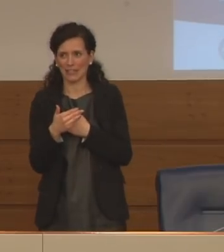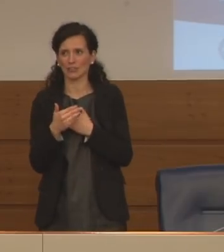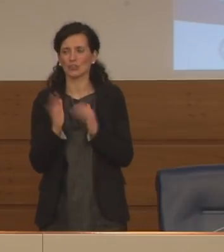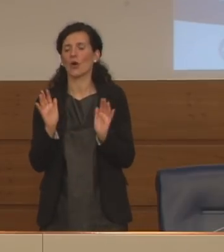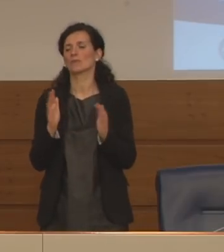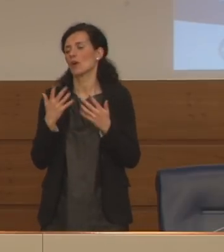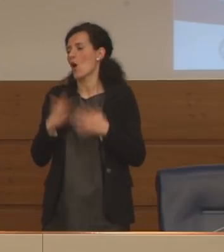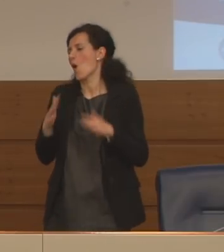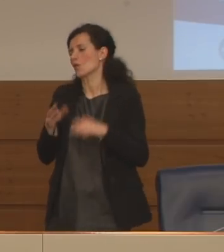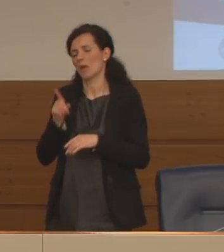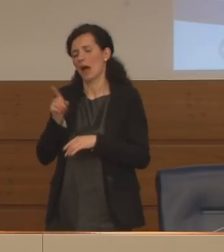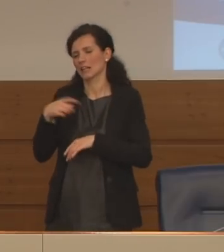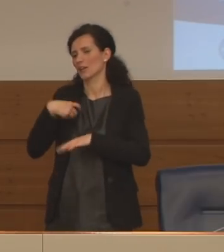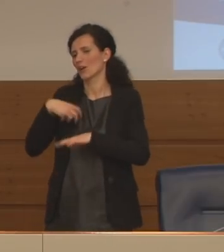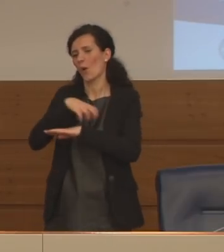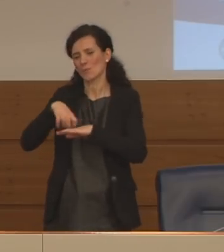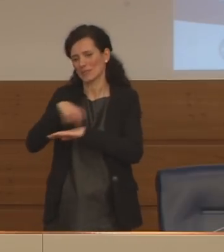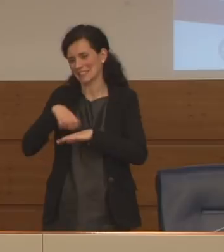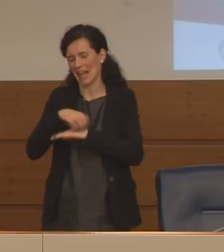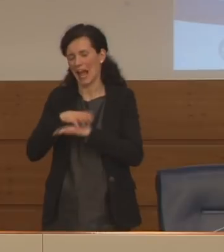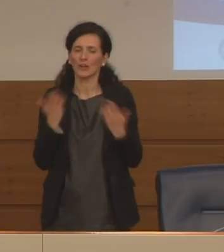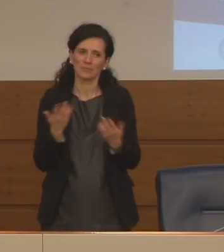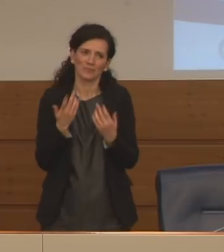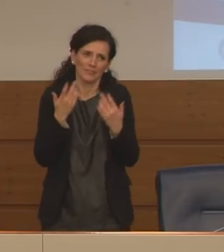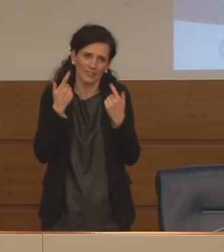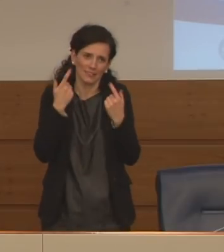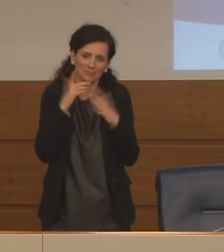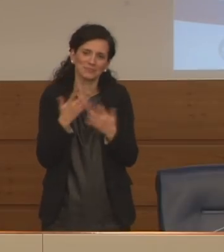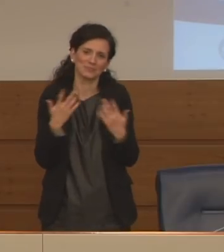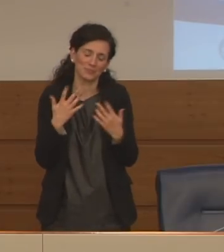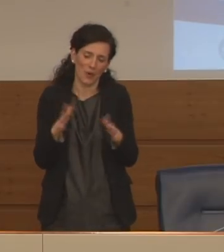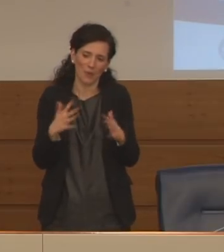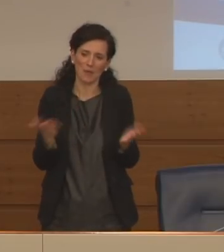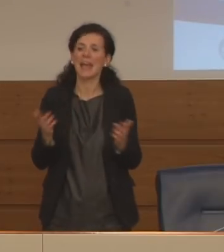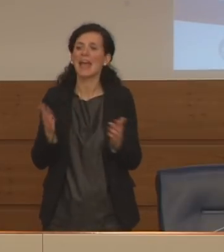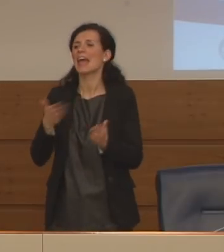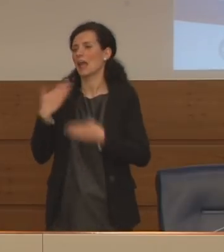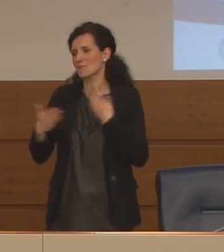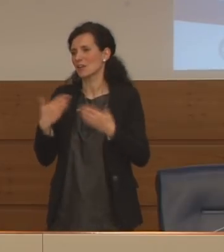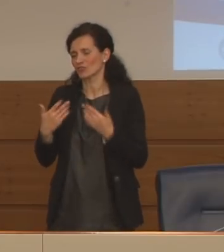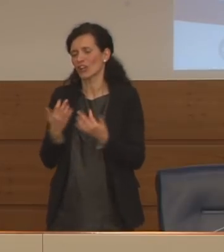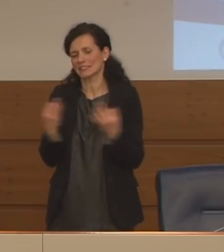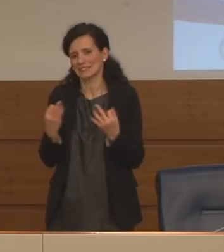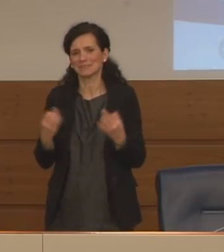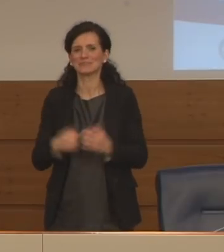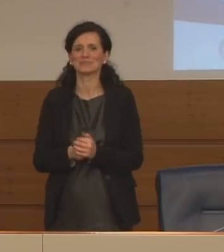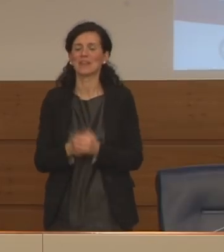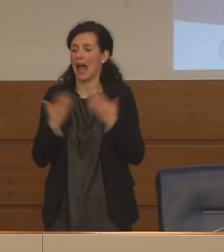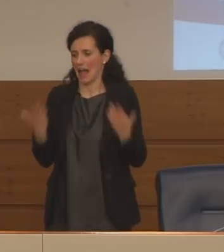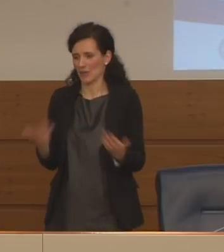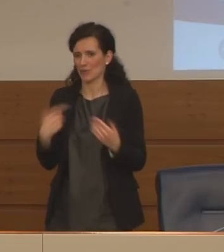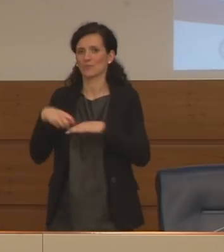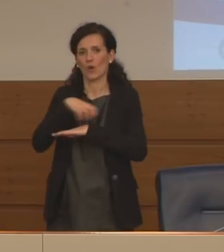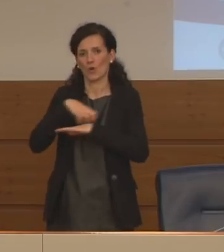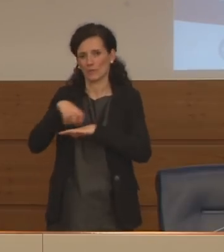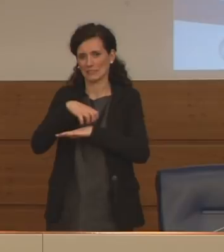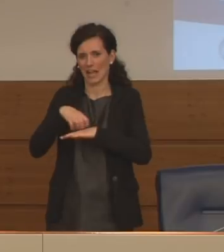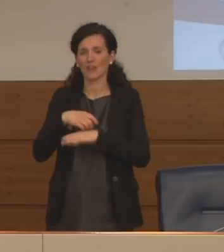commissario per noi sì esatto la presenza all'emergenza all'emergenza allora commissario